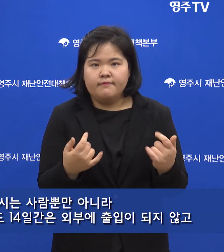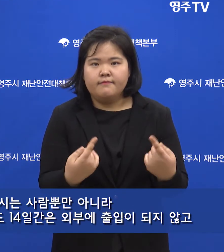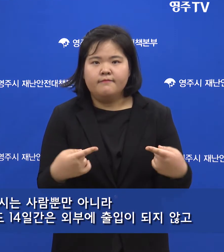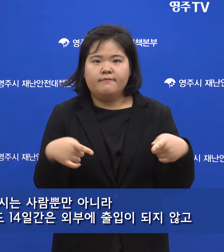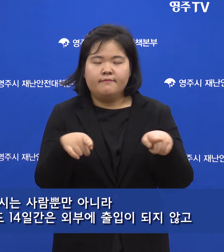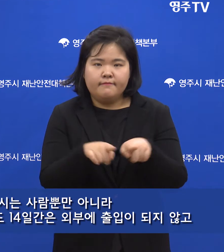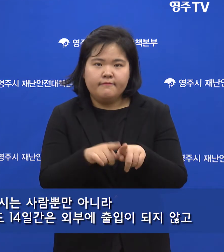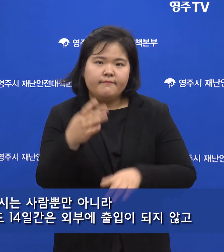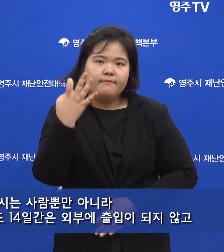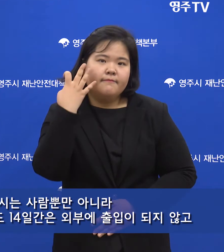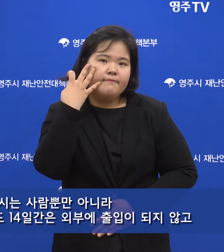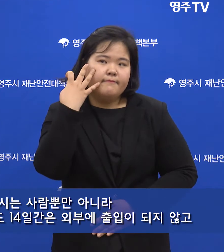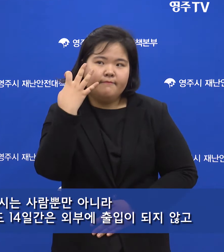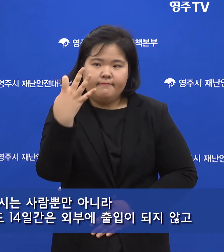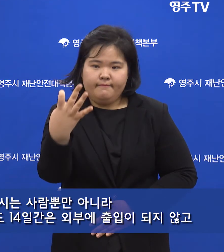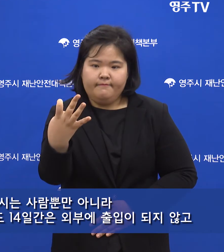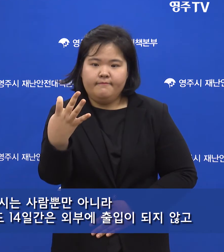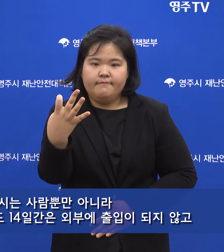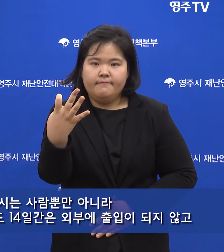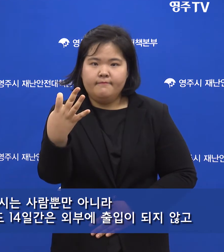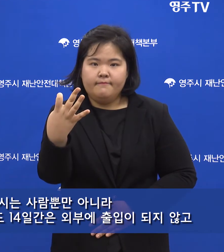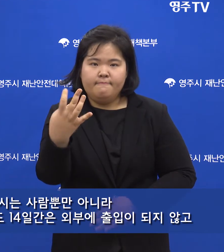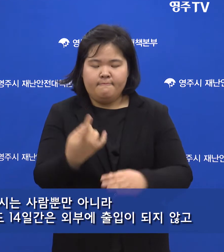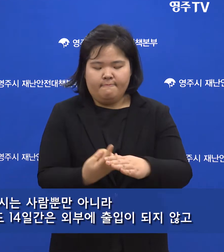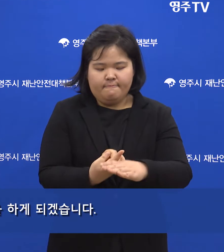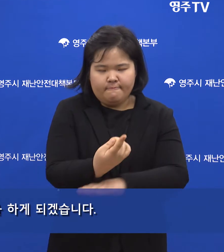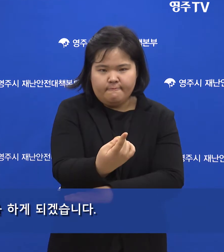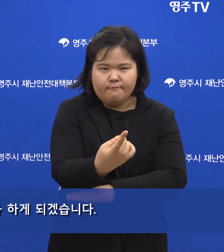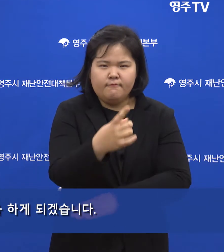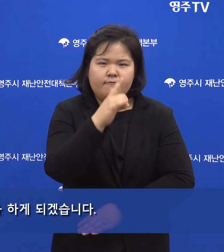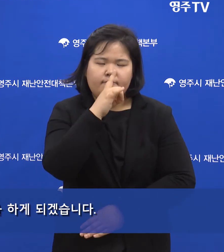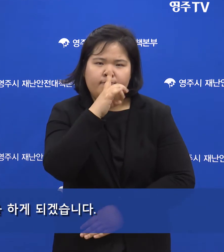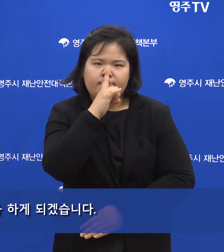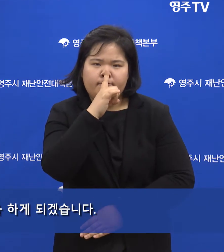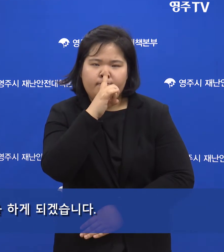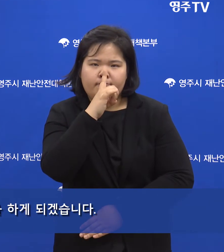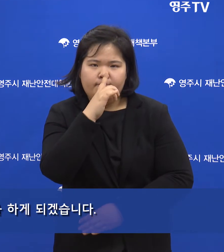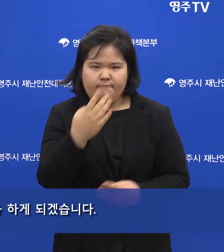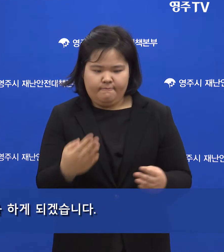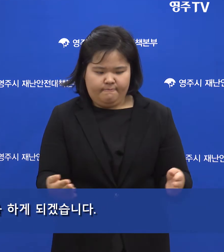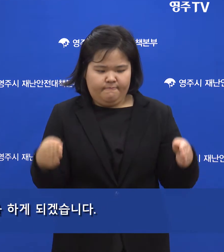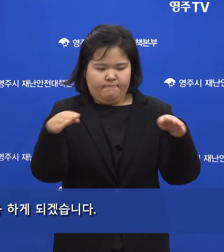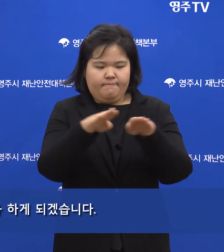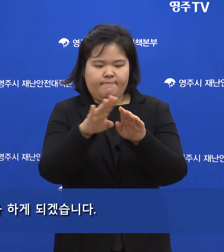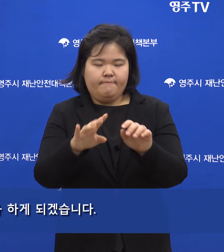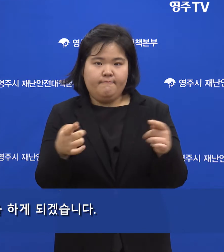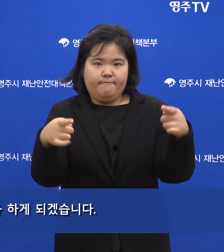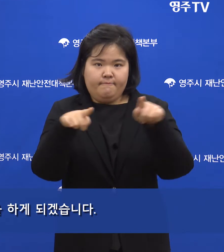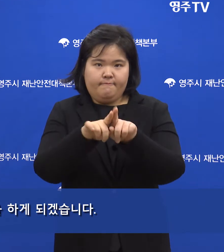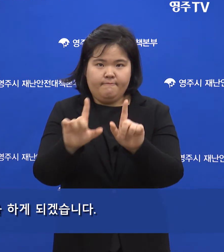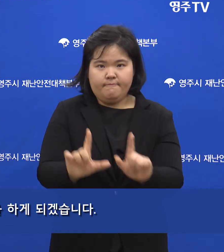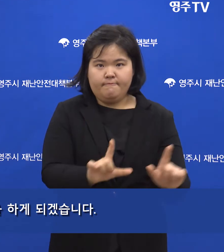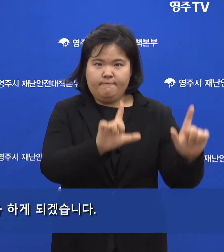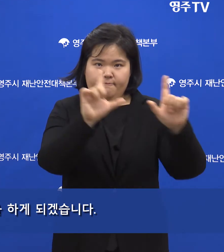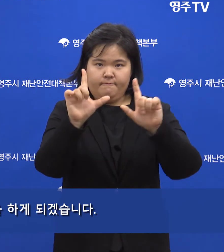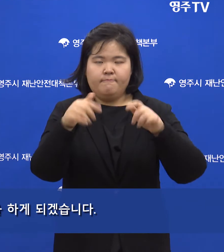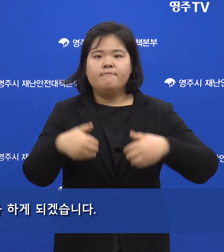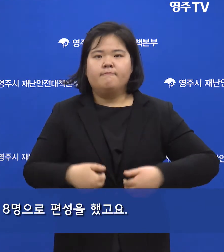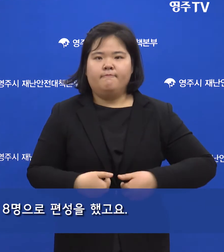이 14일간은 외부에 출입이 되지 않고 그 안에서 같이 생활을 하게